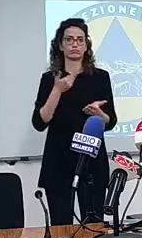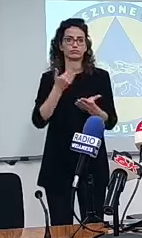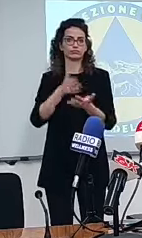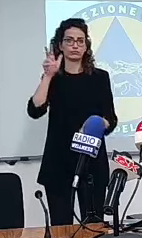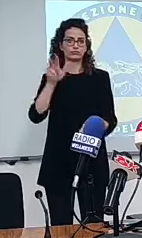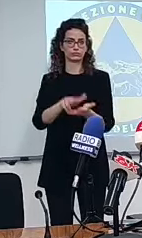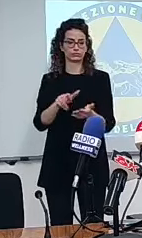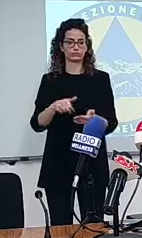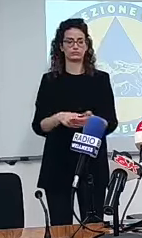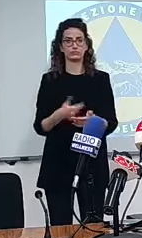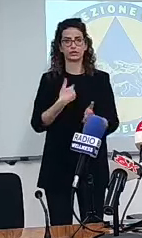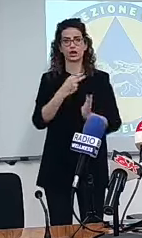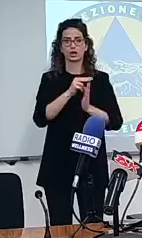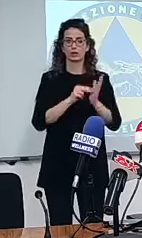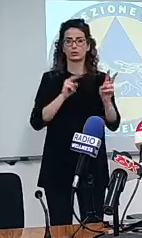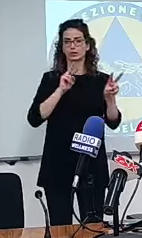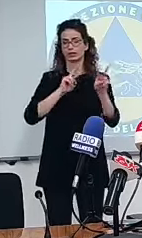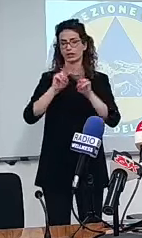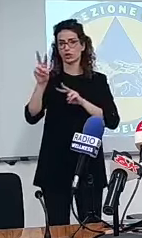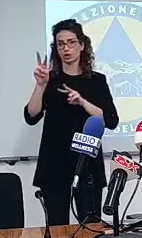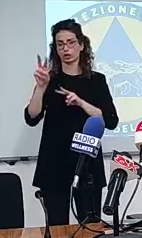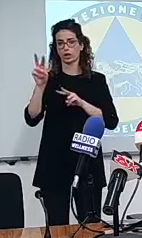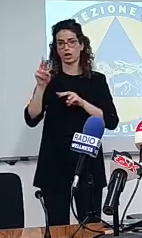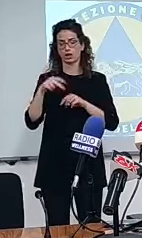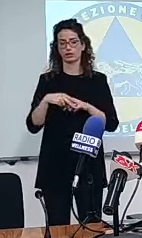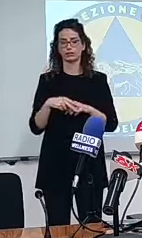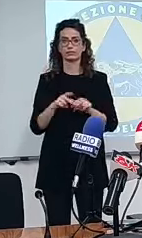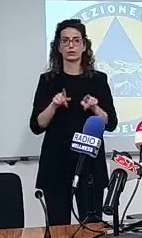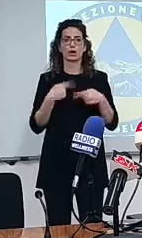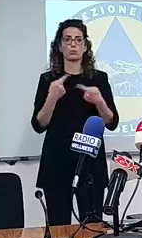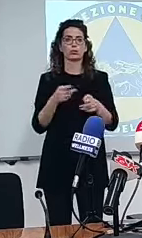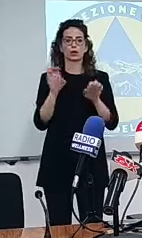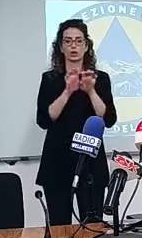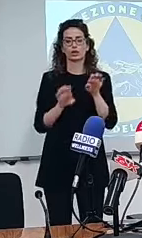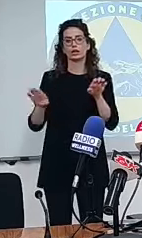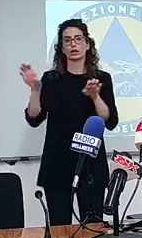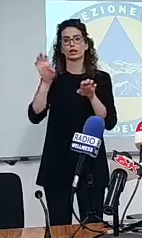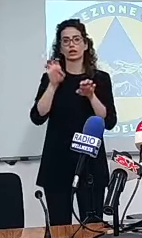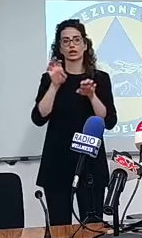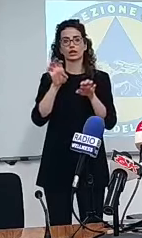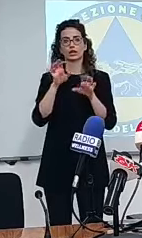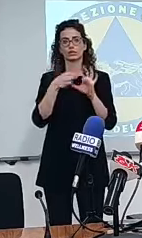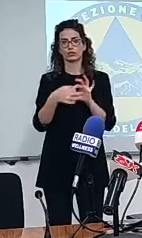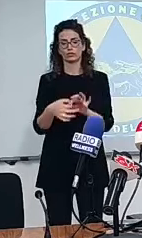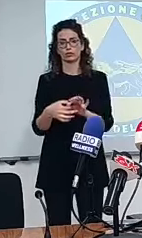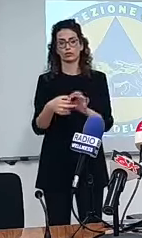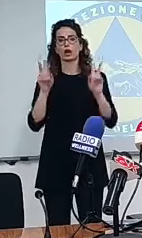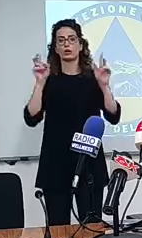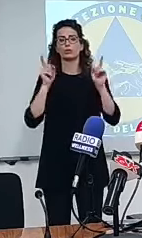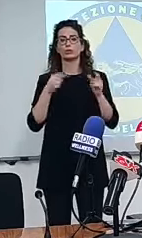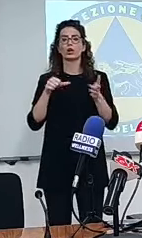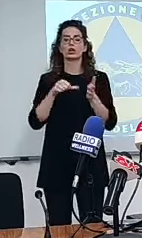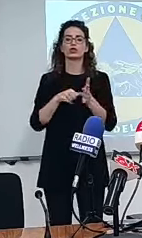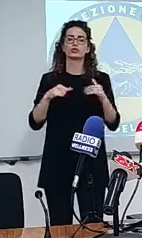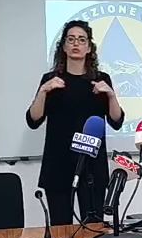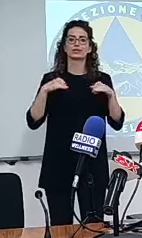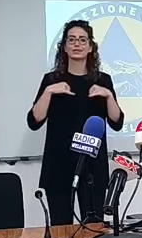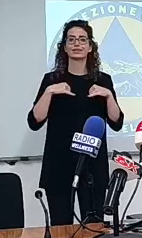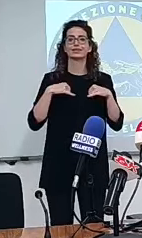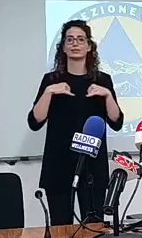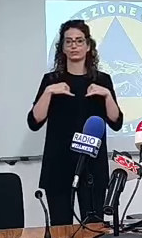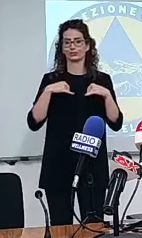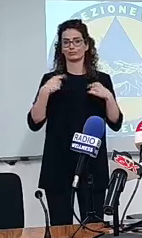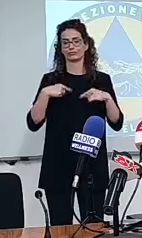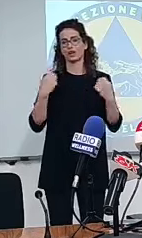con le linee guida nazionali e poi le regioni, insomma, di conseguenza su centri estivi, campi, insomma tutte quelle che sono le